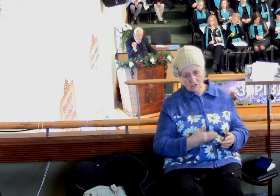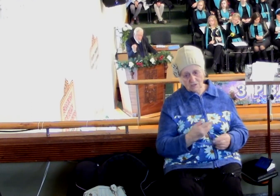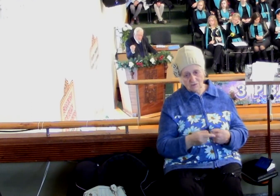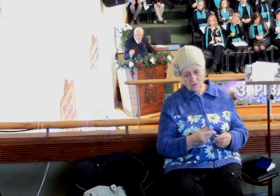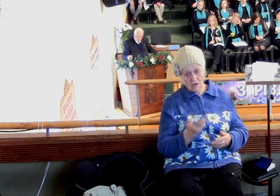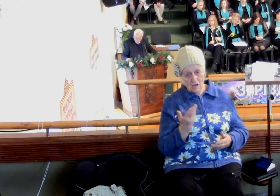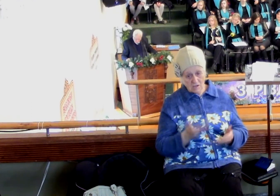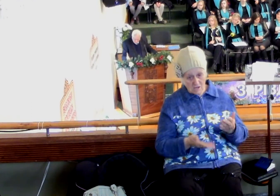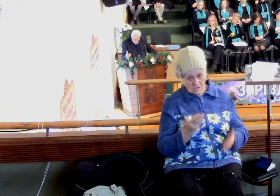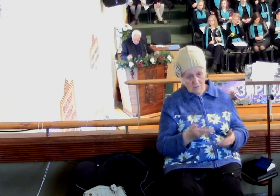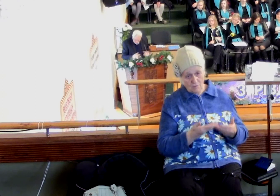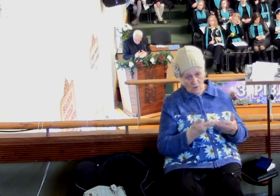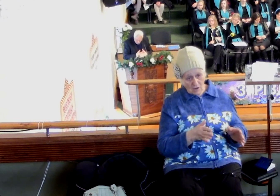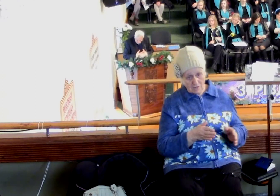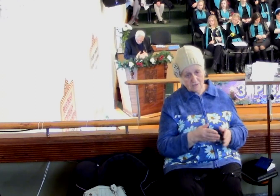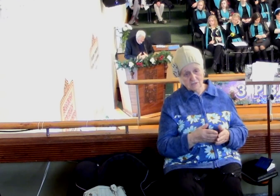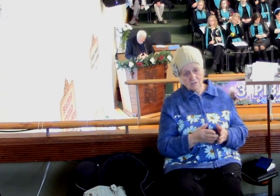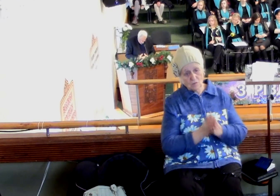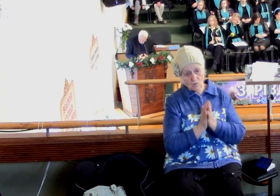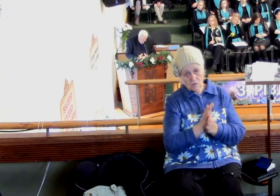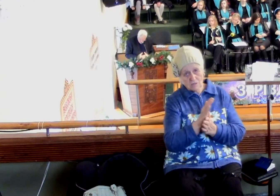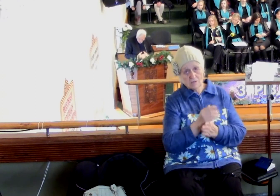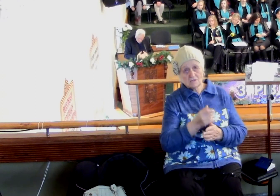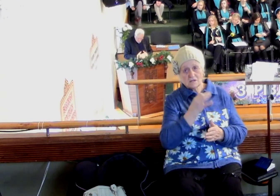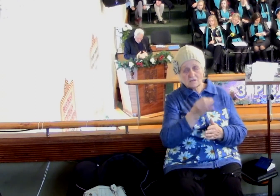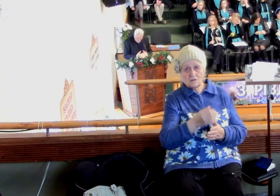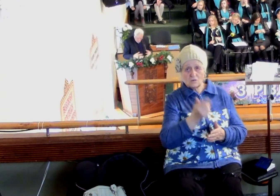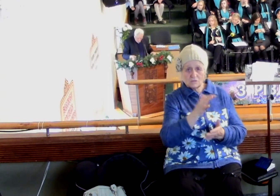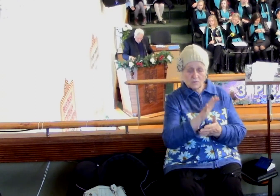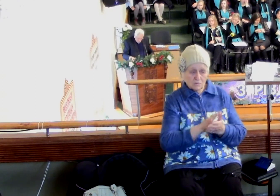обрести мир. Мы будем сейчас молиться.